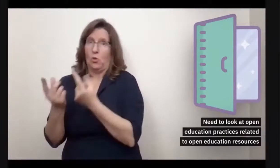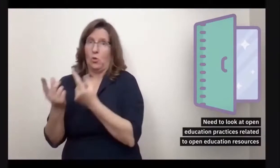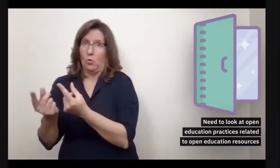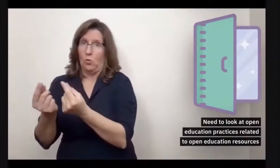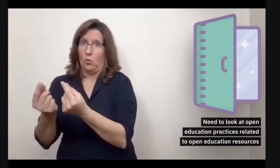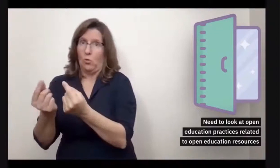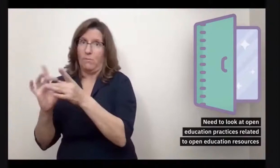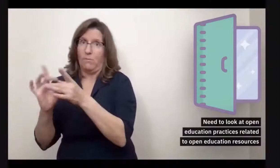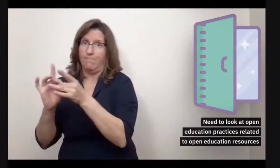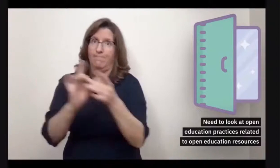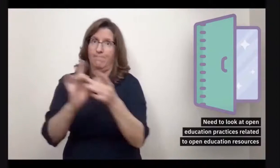educación abierta.